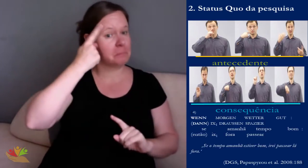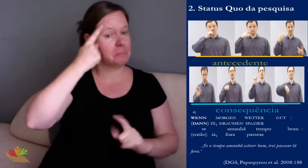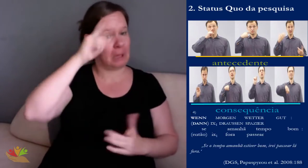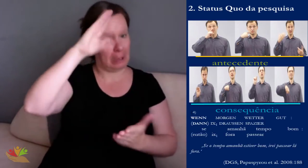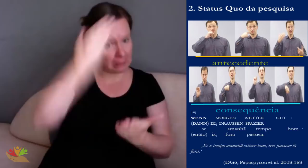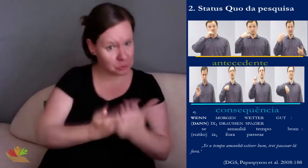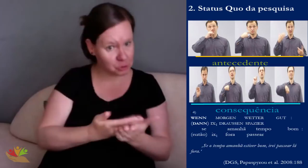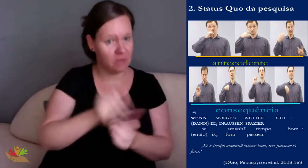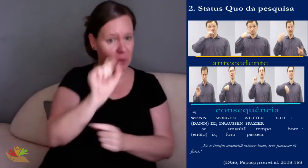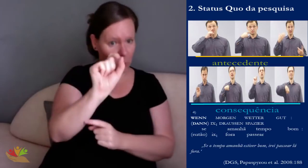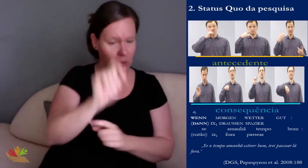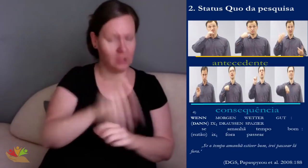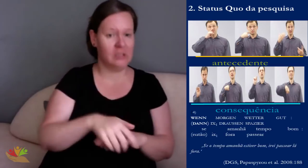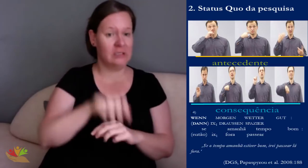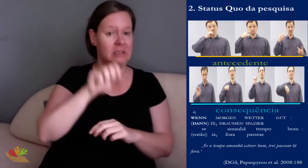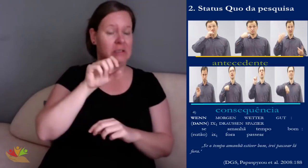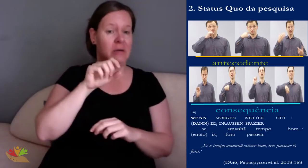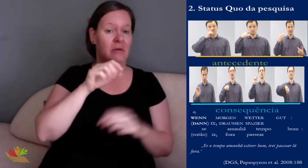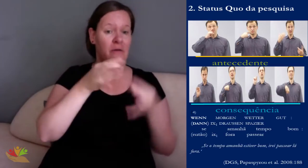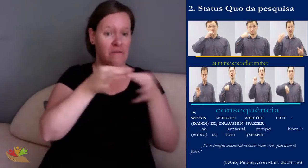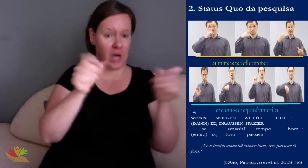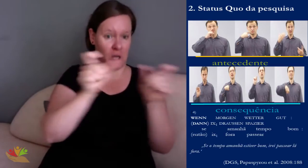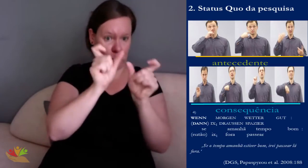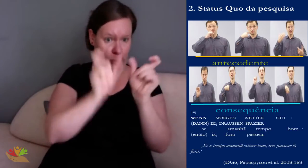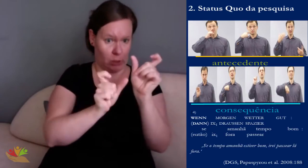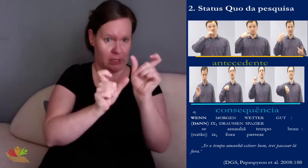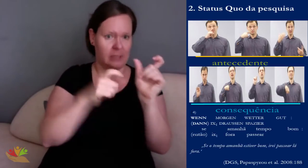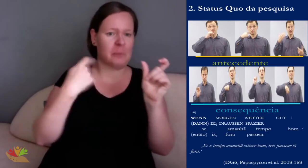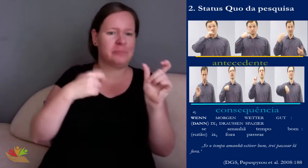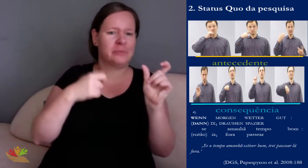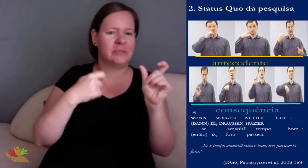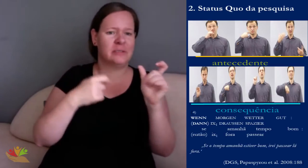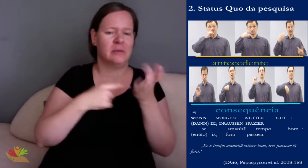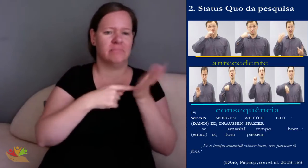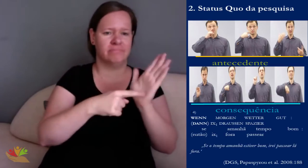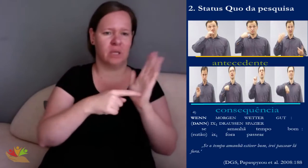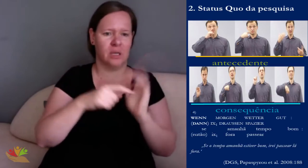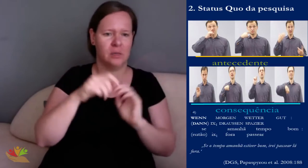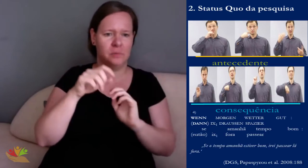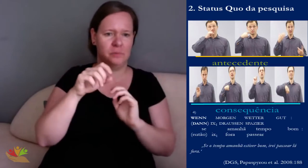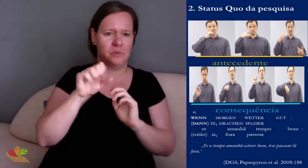sobre orações subordinadas em língua de sinais.